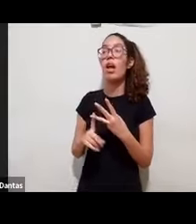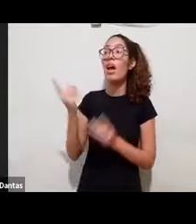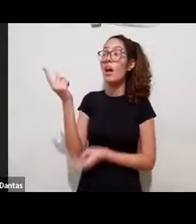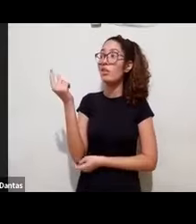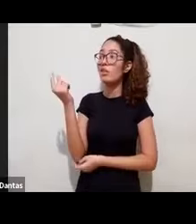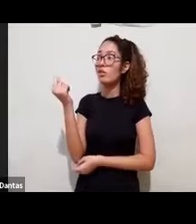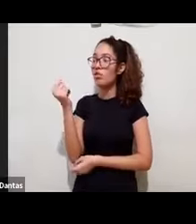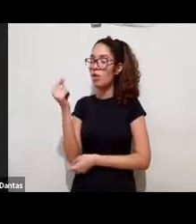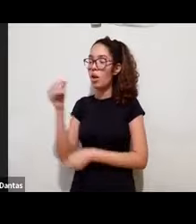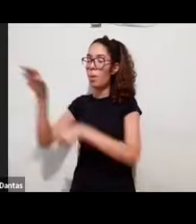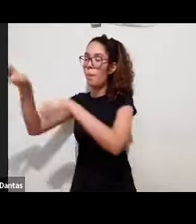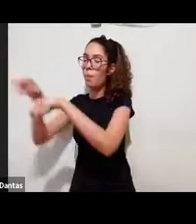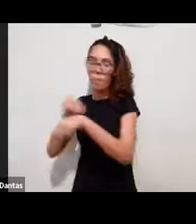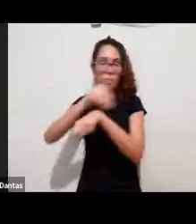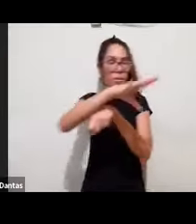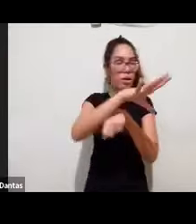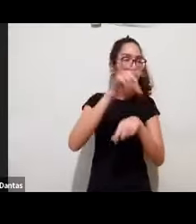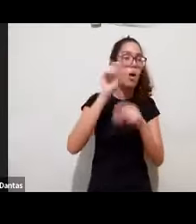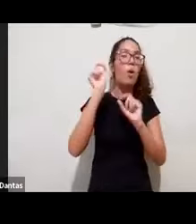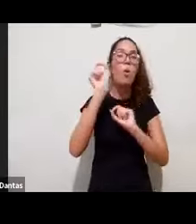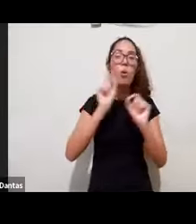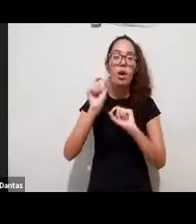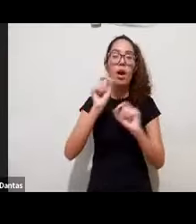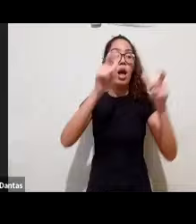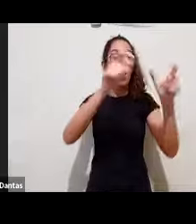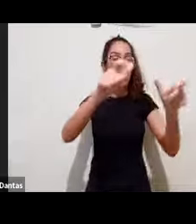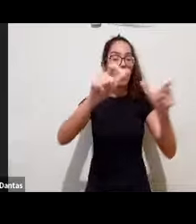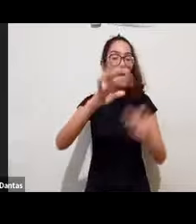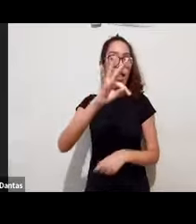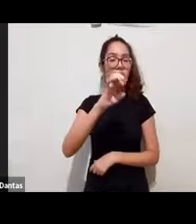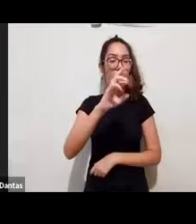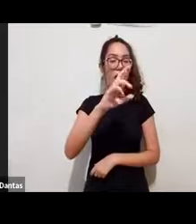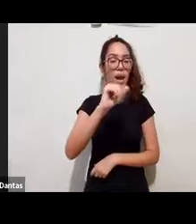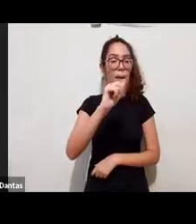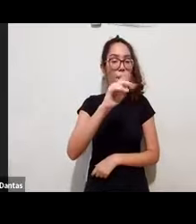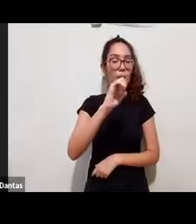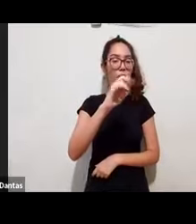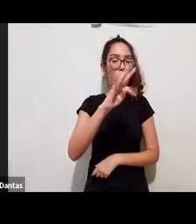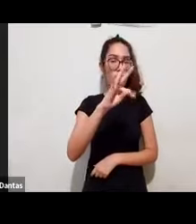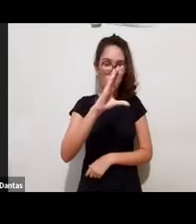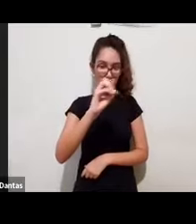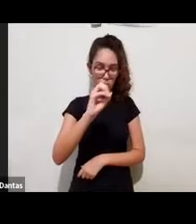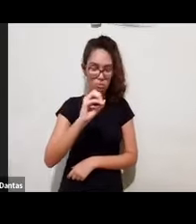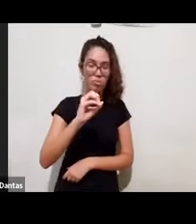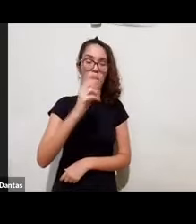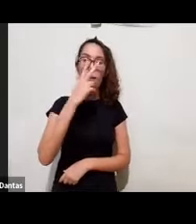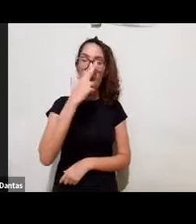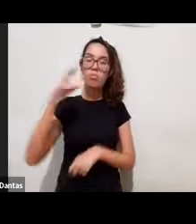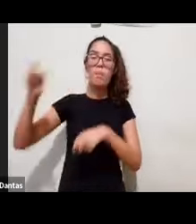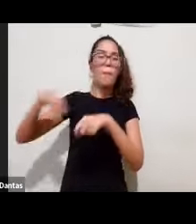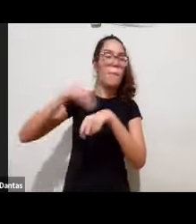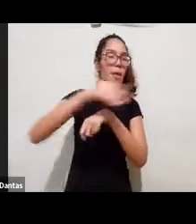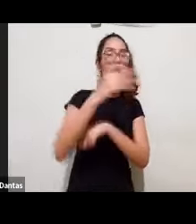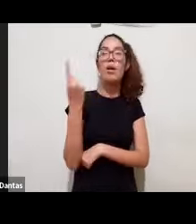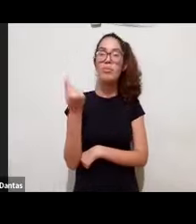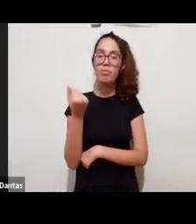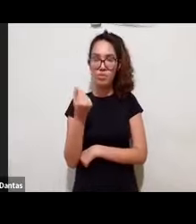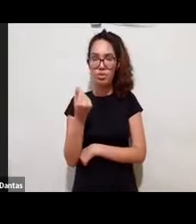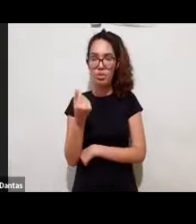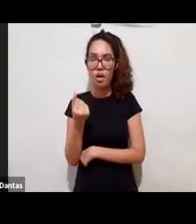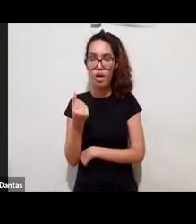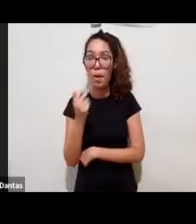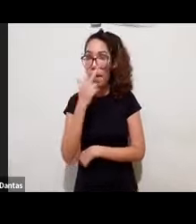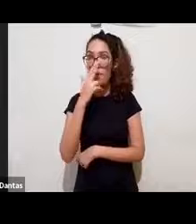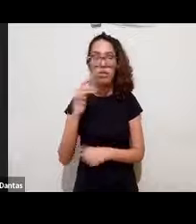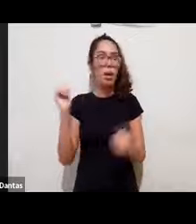comunidades terapêuticas em 2019 de mais que 150%, né? Então, um total apoio, né,